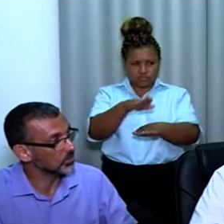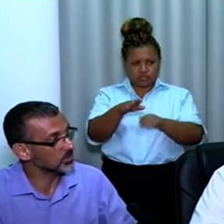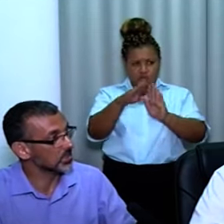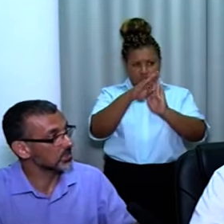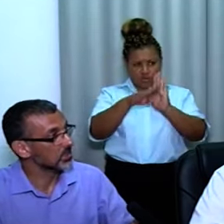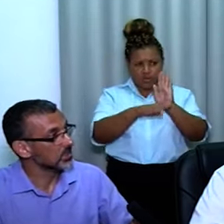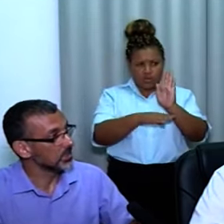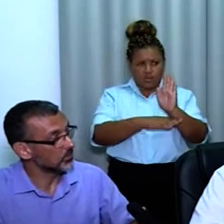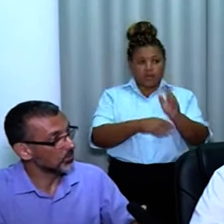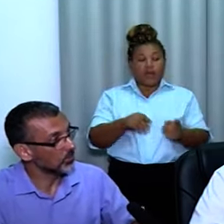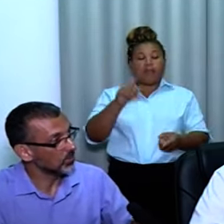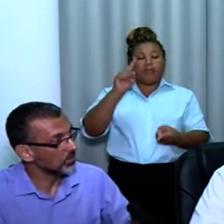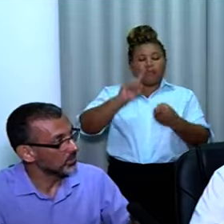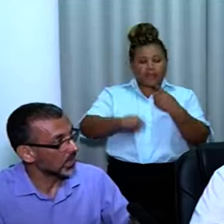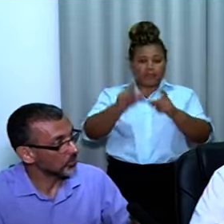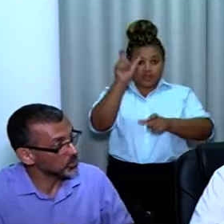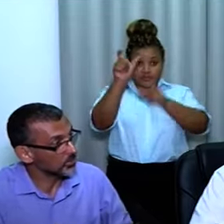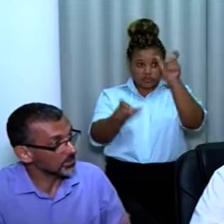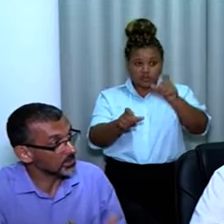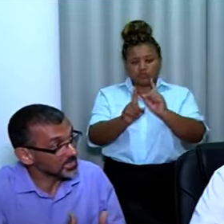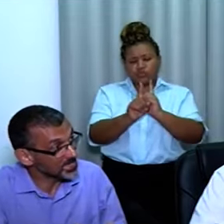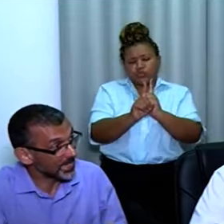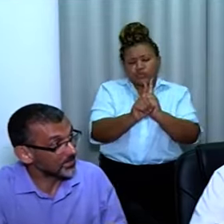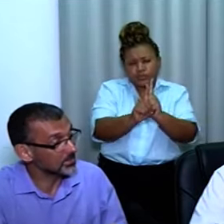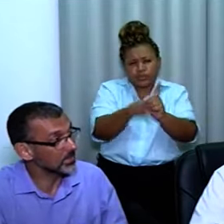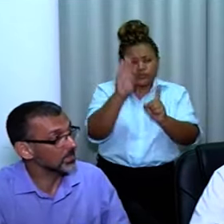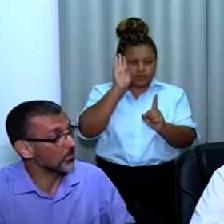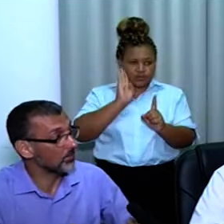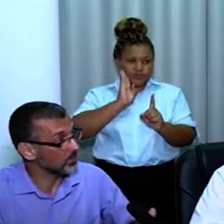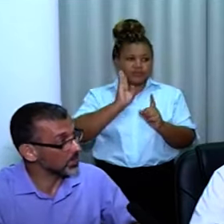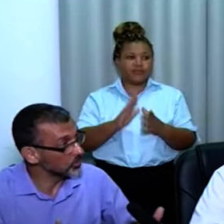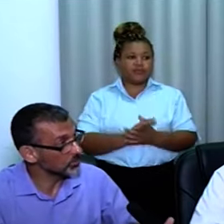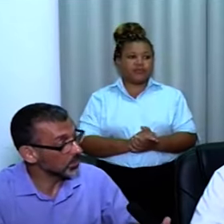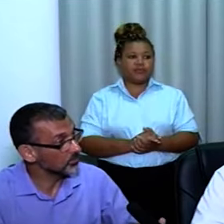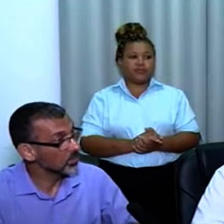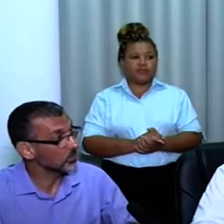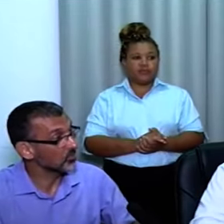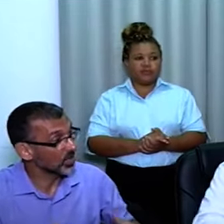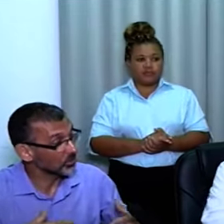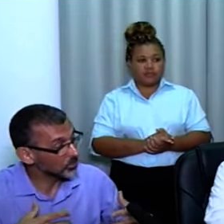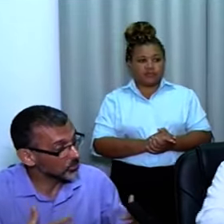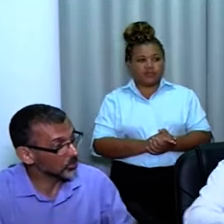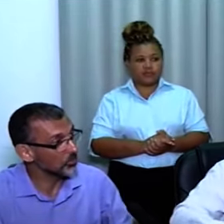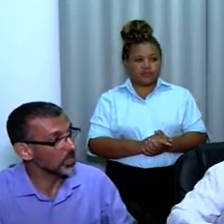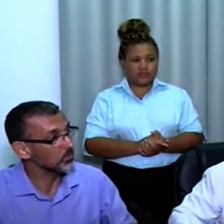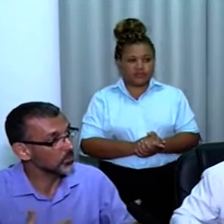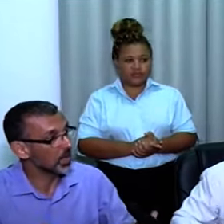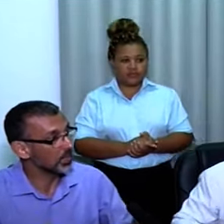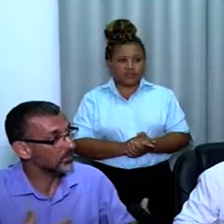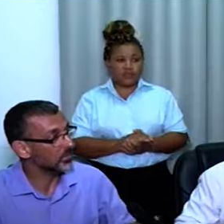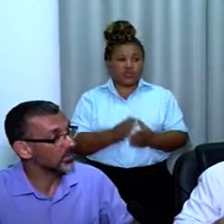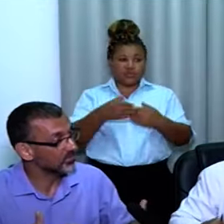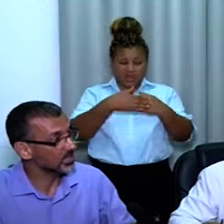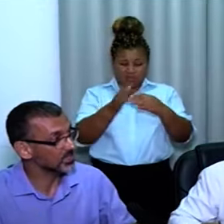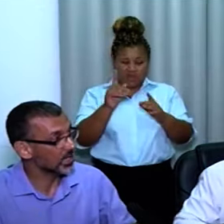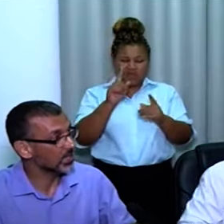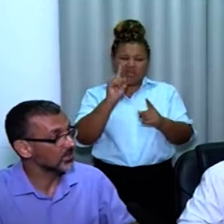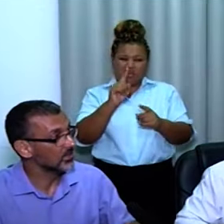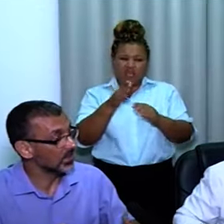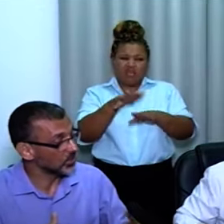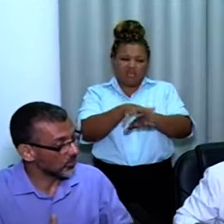à cause il pour à cause du pire résiste dès la rentrée, il peut un peu plus doucement. Nous pouvons faire tout nos mieux pour nous capables faire